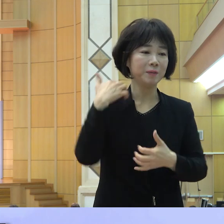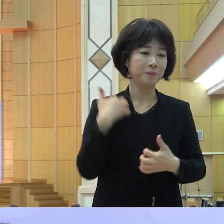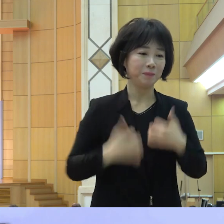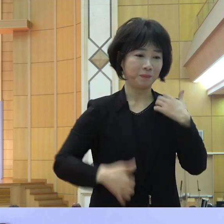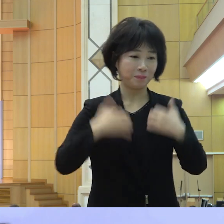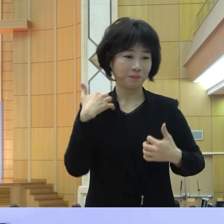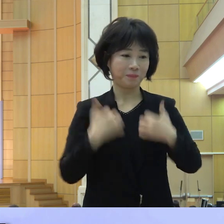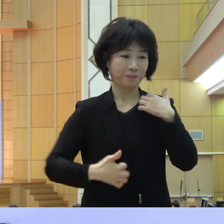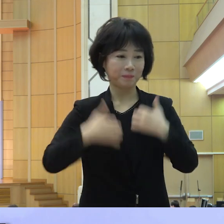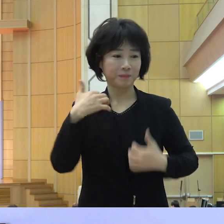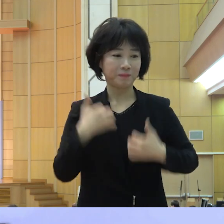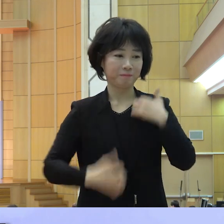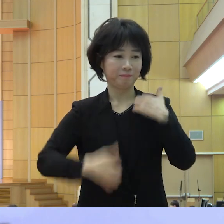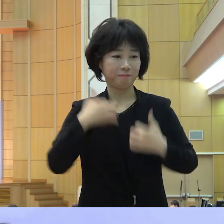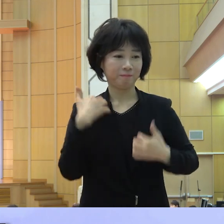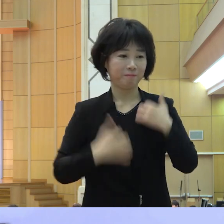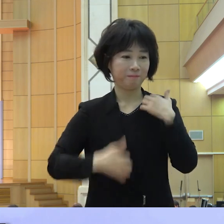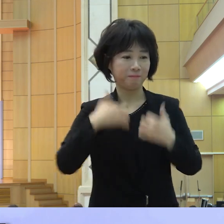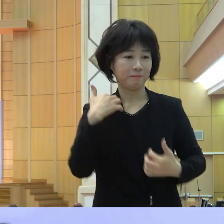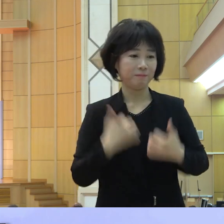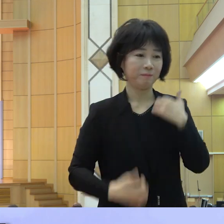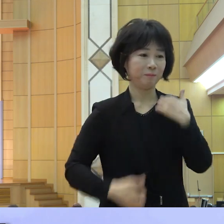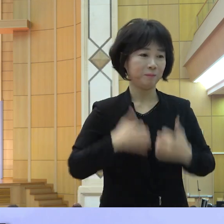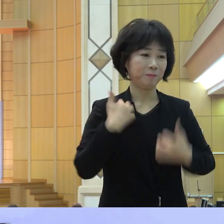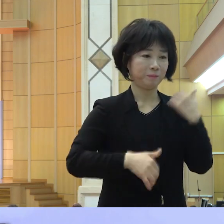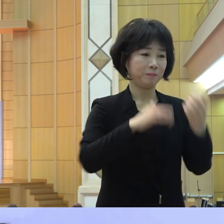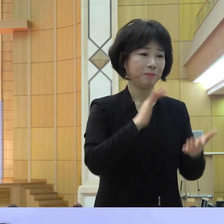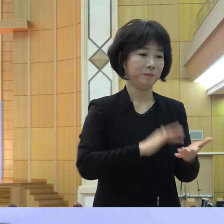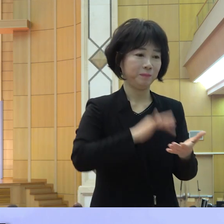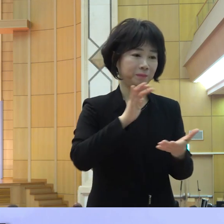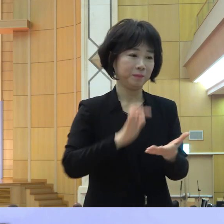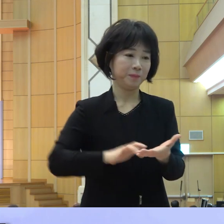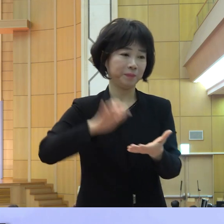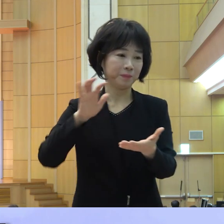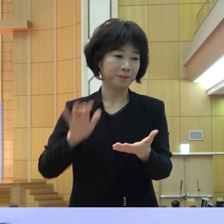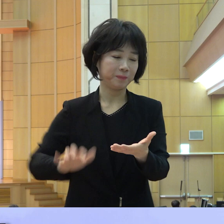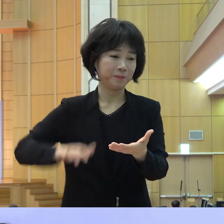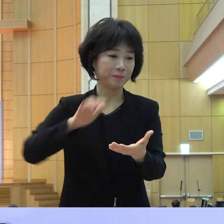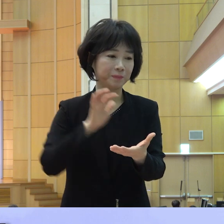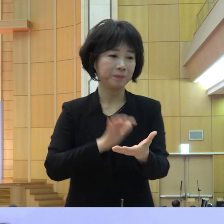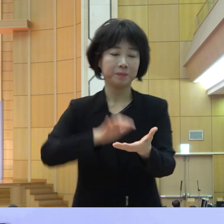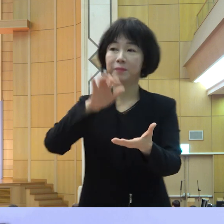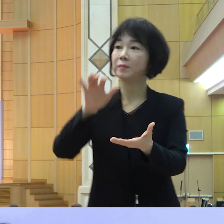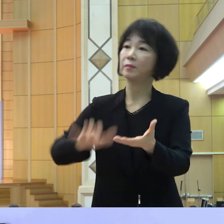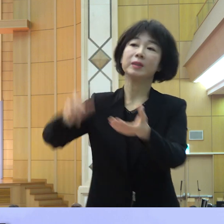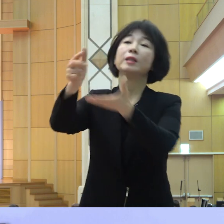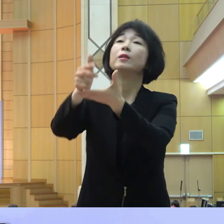독수리같이 박수 치시면서 찬양하시겠습니다. 주를 앙모하는 자